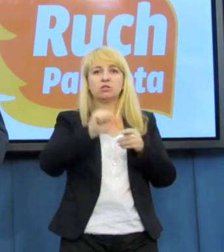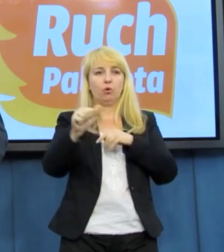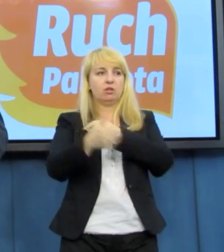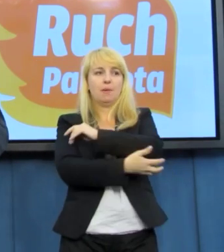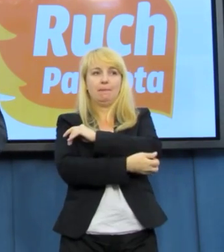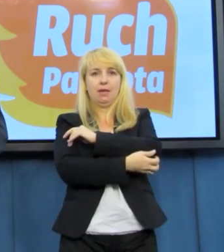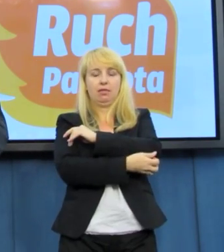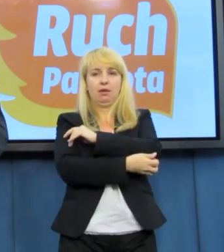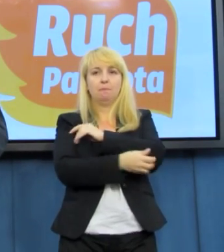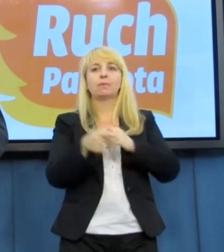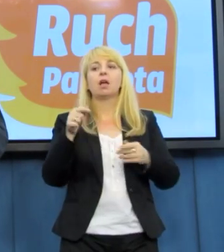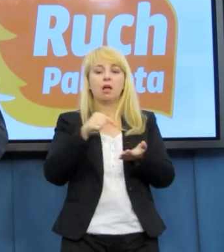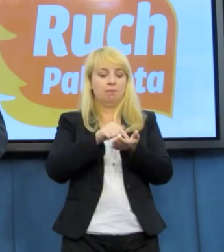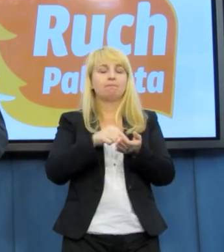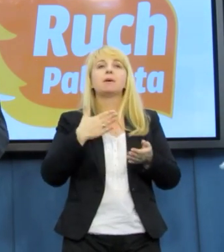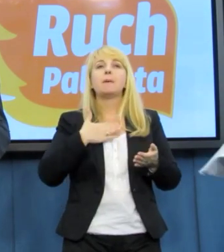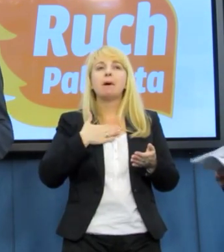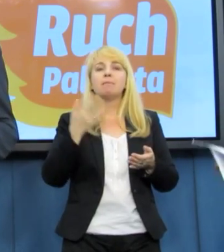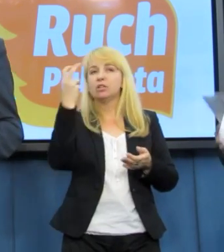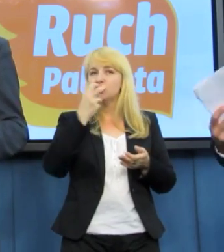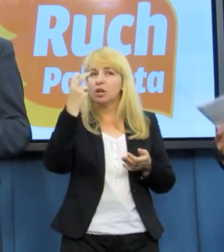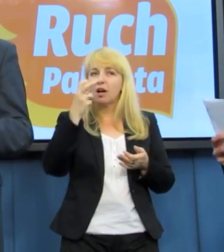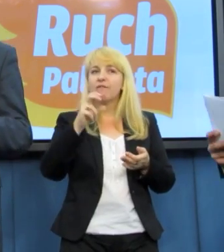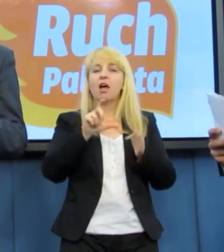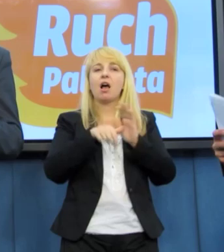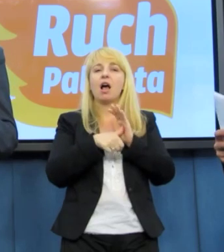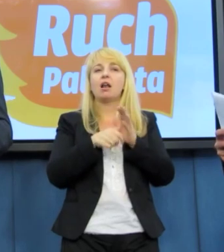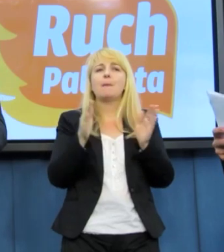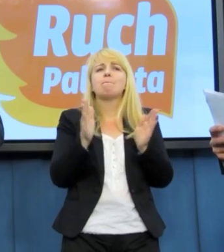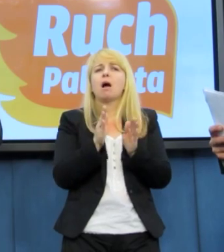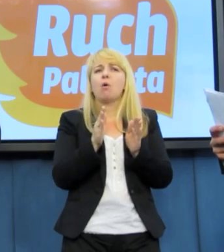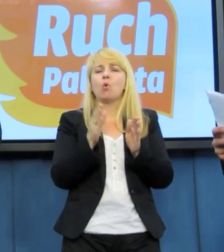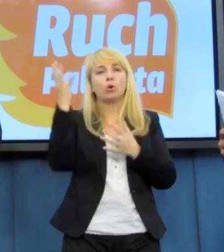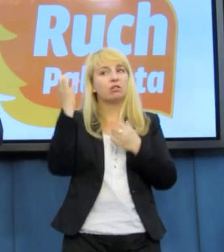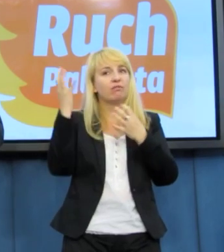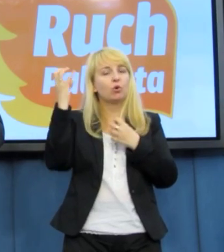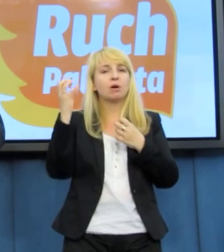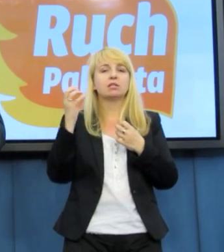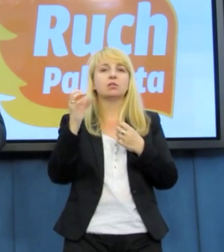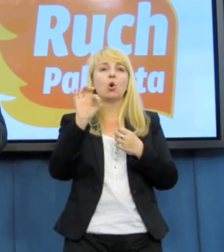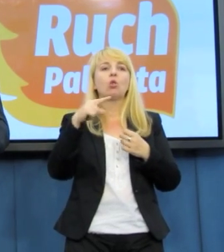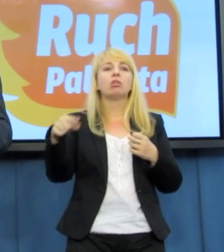bardzo ciekawe, ale zdawkowe informacje od ministra